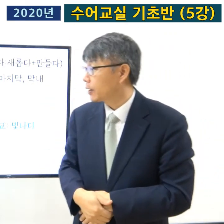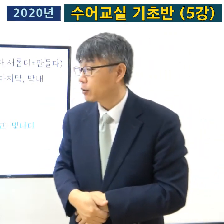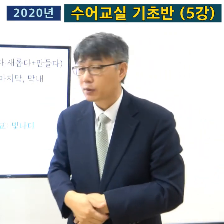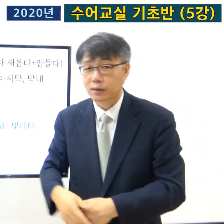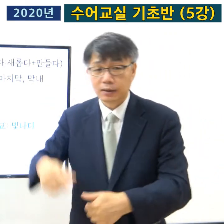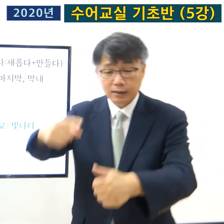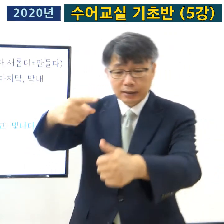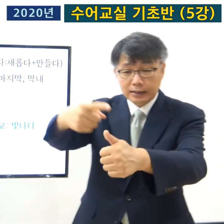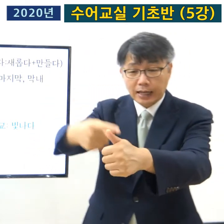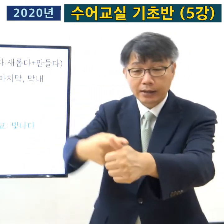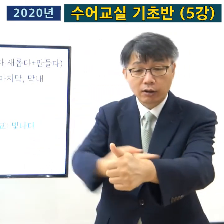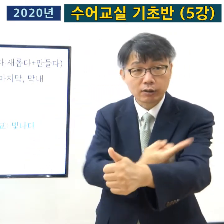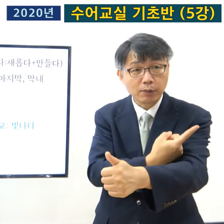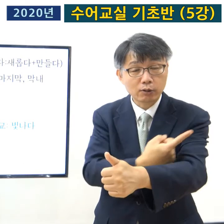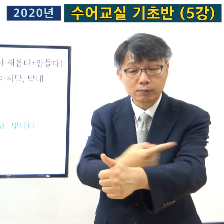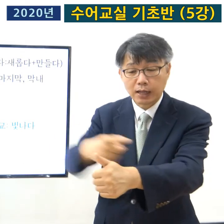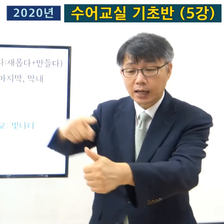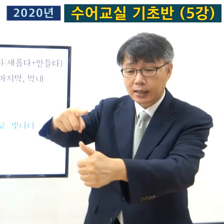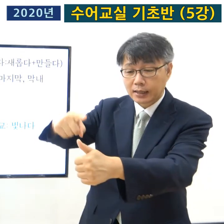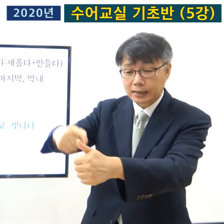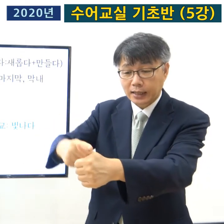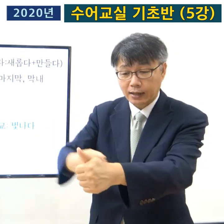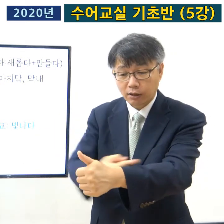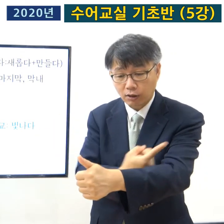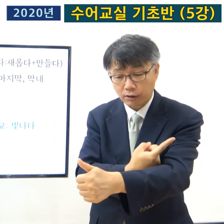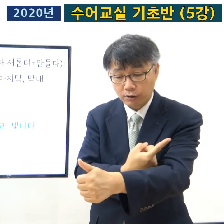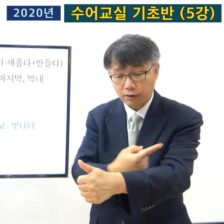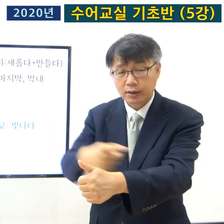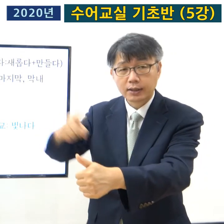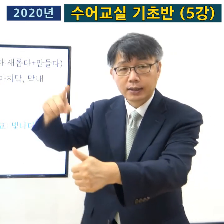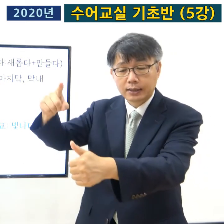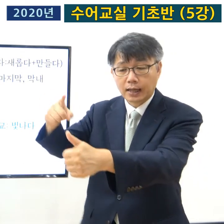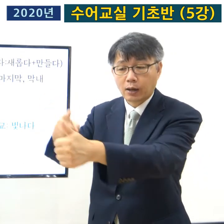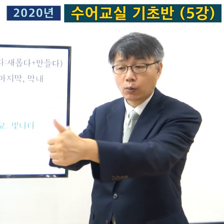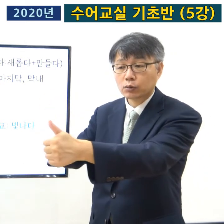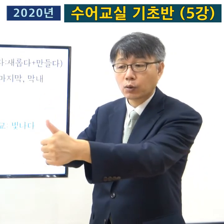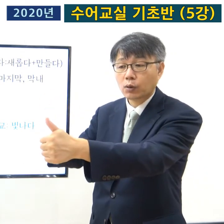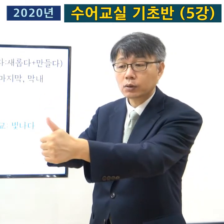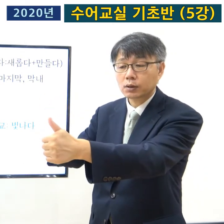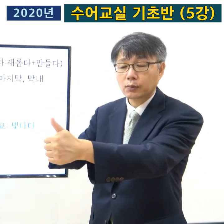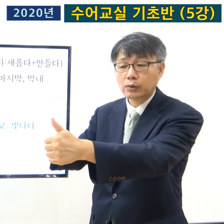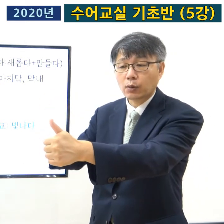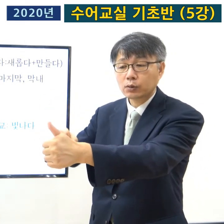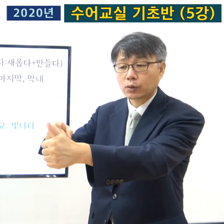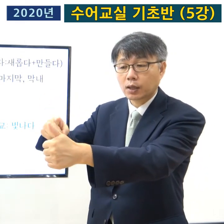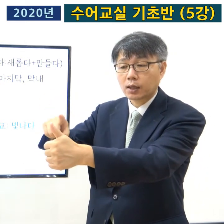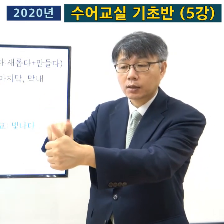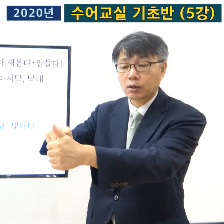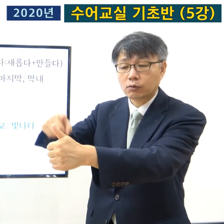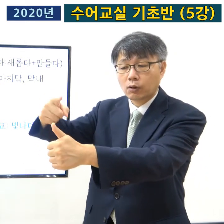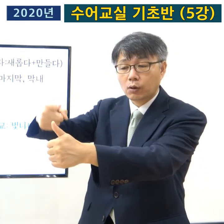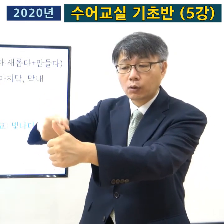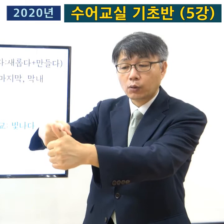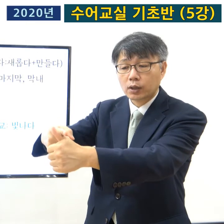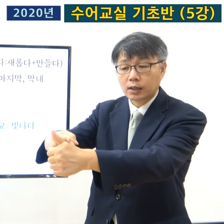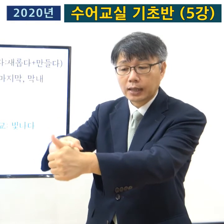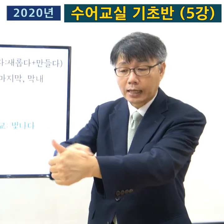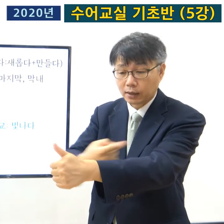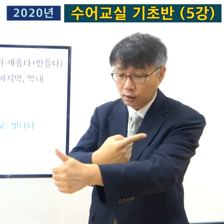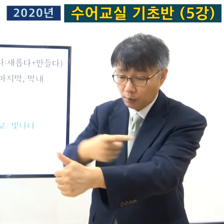자연 배웠습니다. 자연. 자, 오른손, 왼손 이렇게 세우고요. 여기 살짝 이게 뭔지